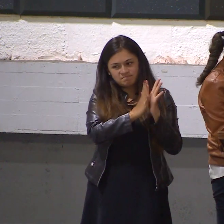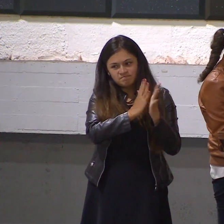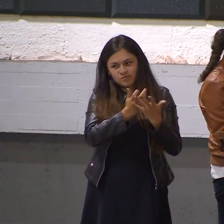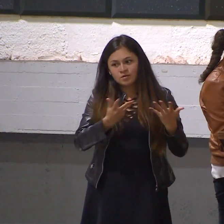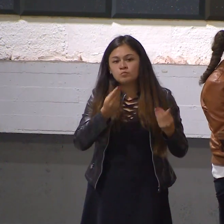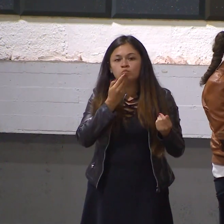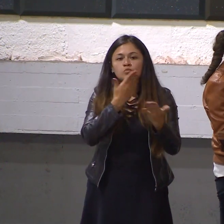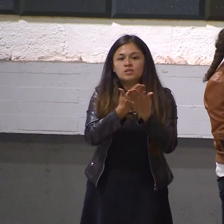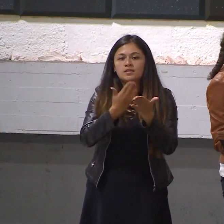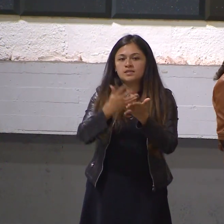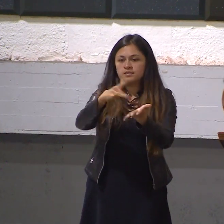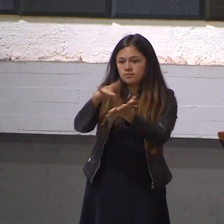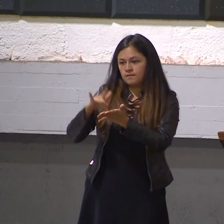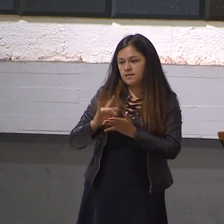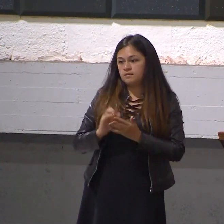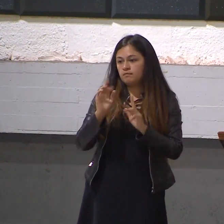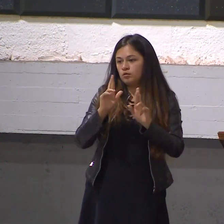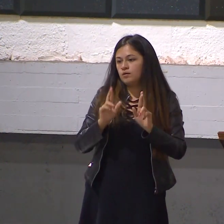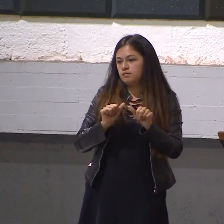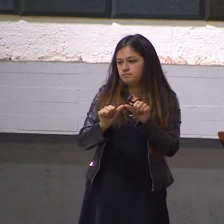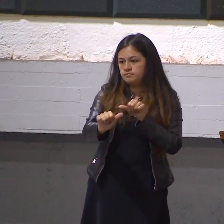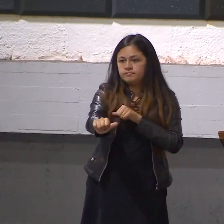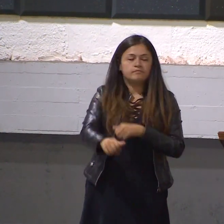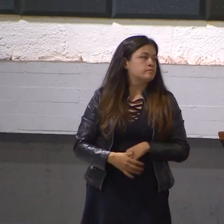continúen en este evento